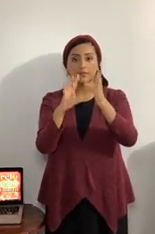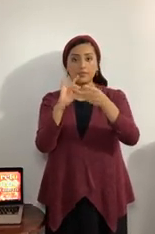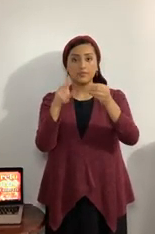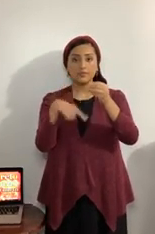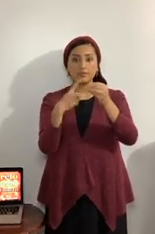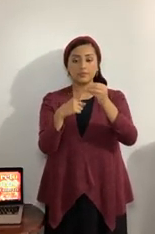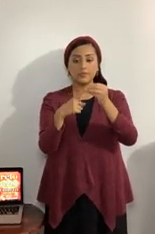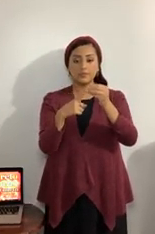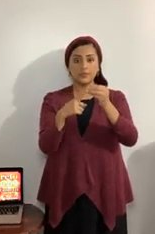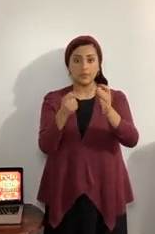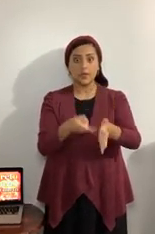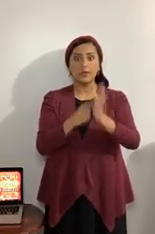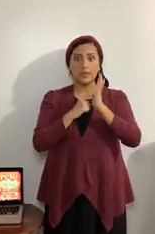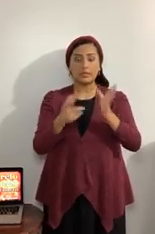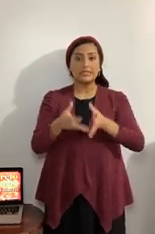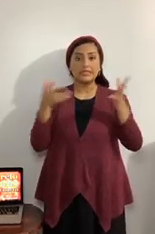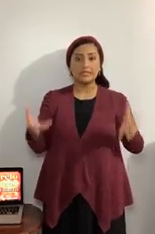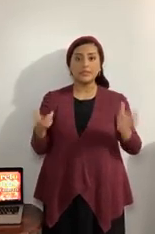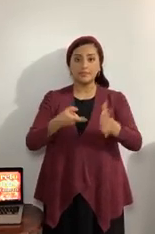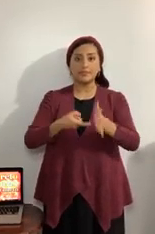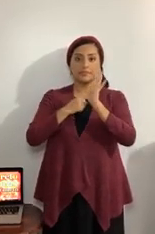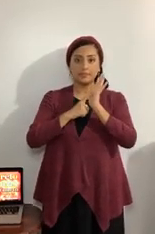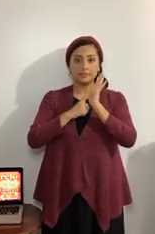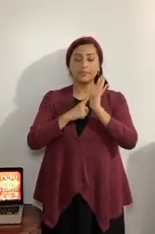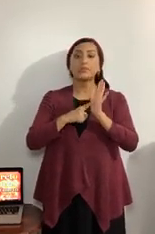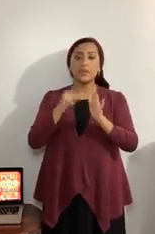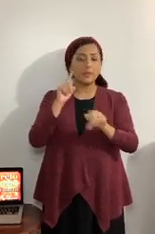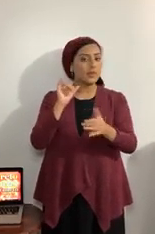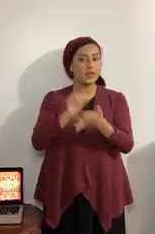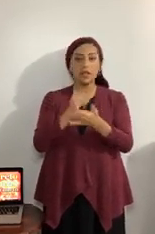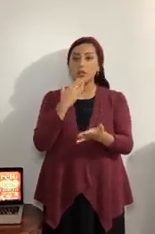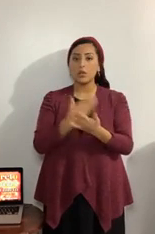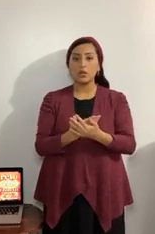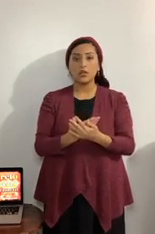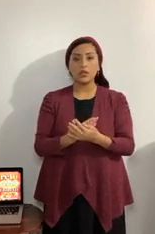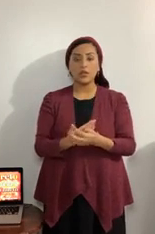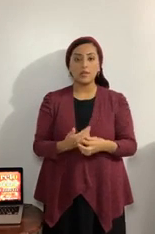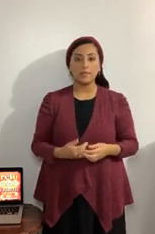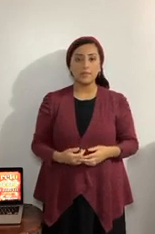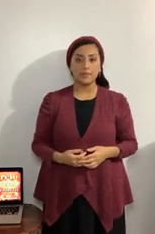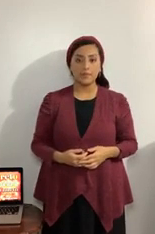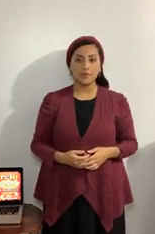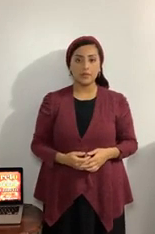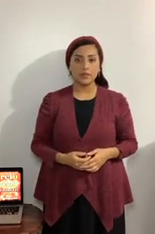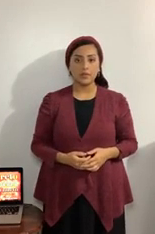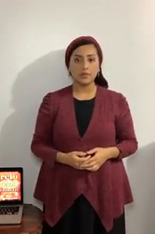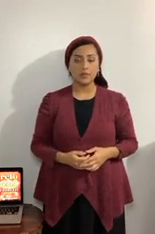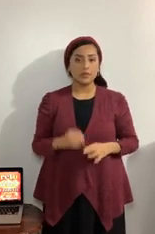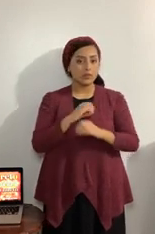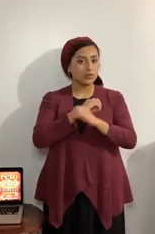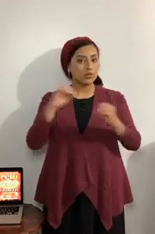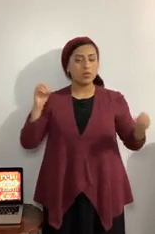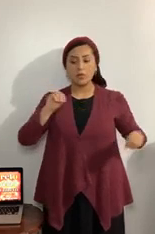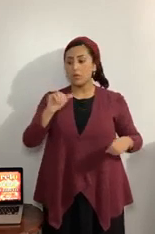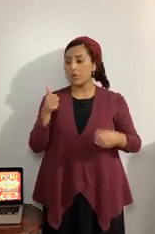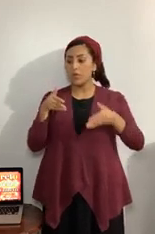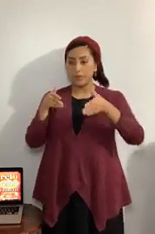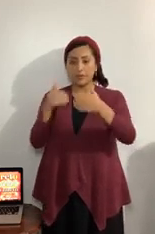la exigencia es demasiado, pero así está bien. Por eso no hay otra manera de salvarse. Pero si